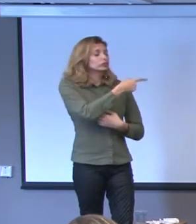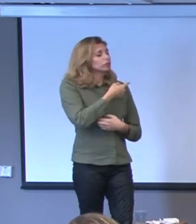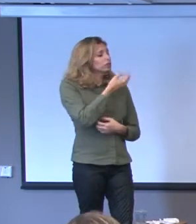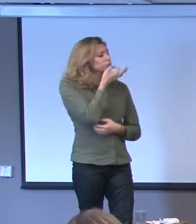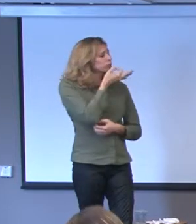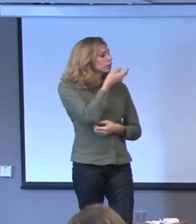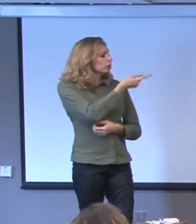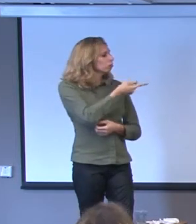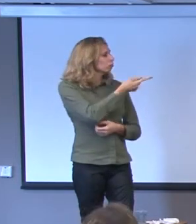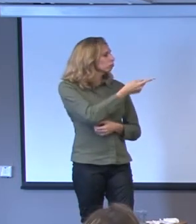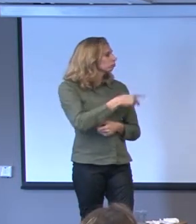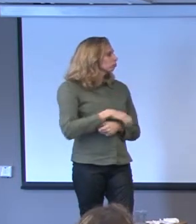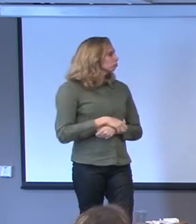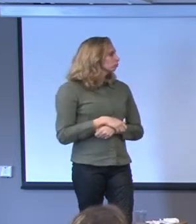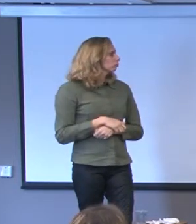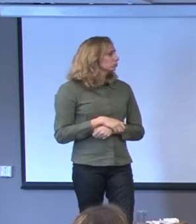vocês?